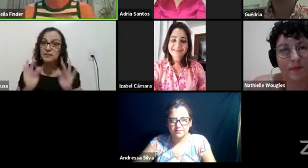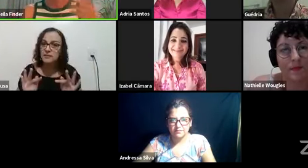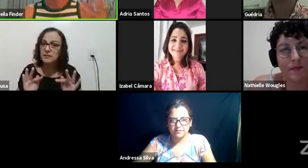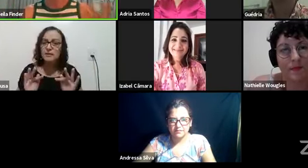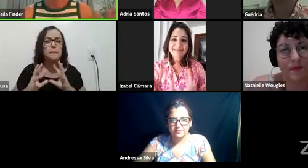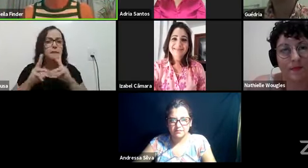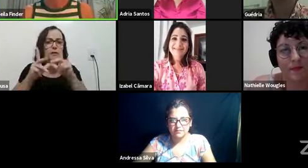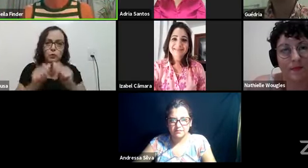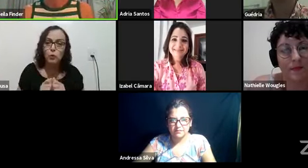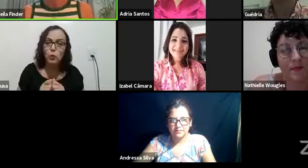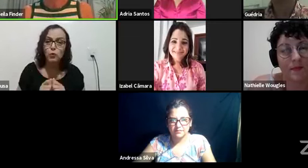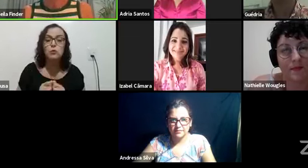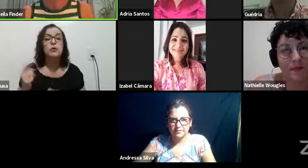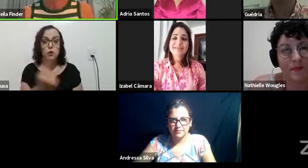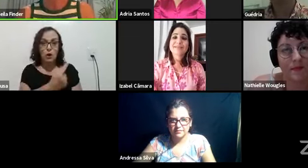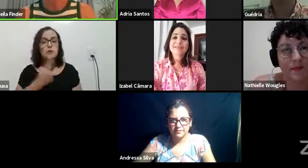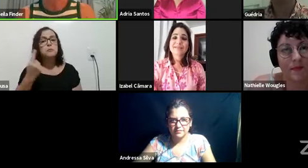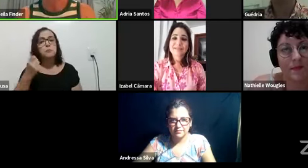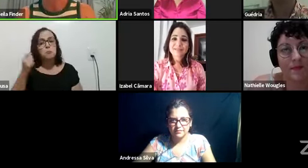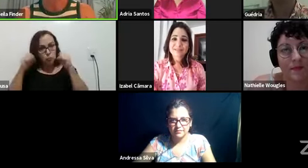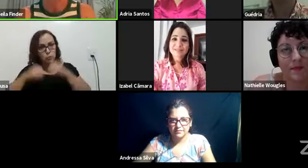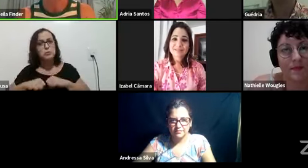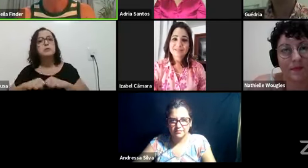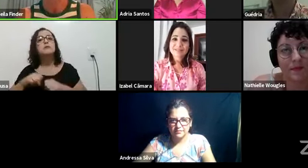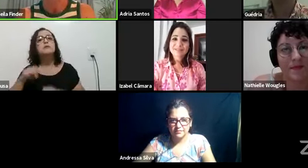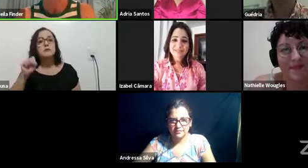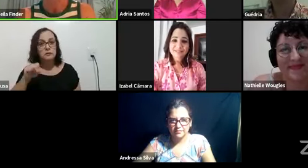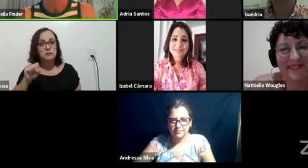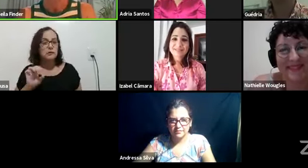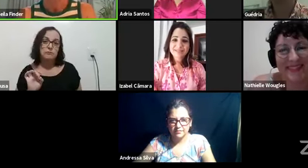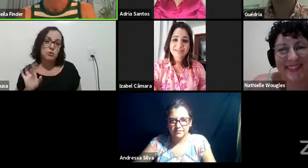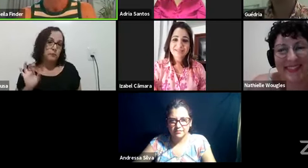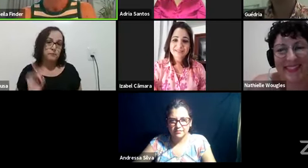as realizações, enfim, acho que é isso.